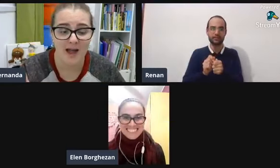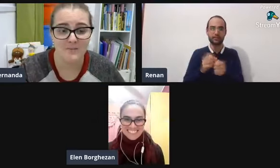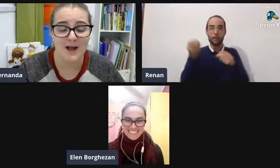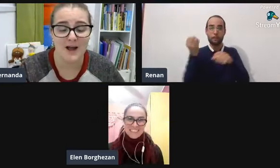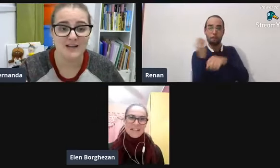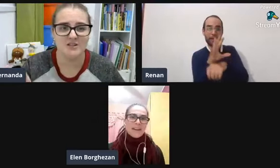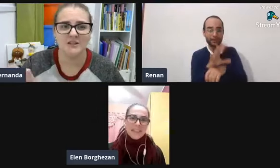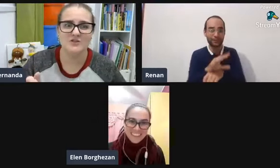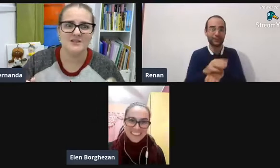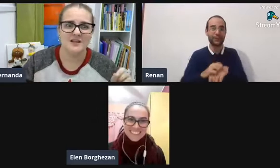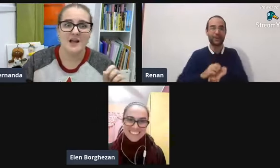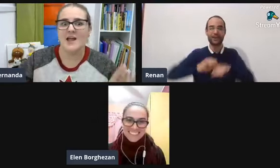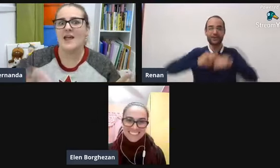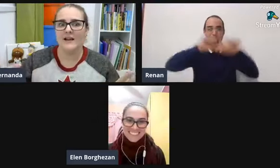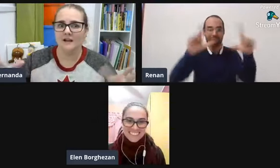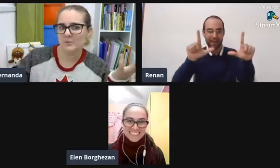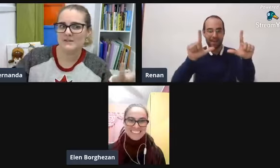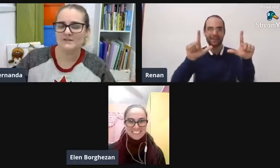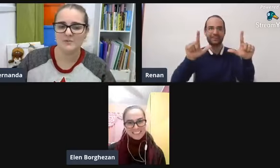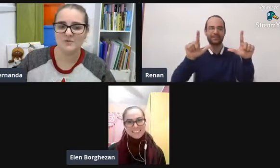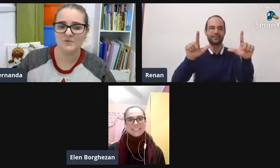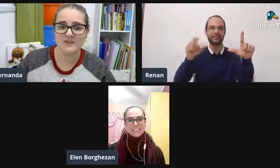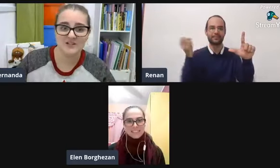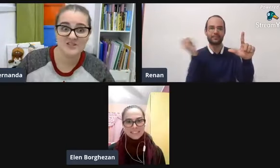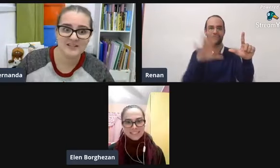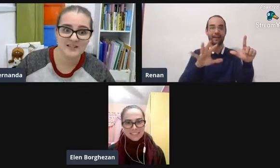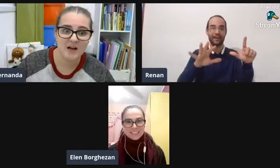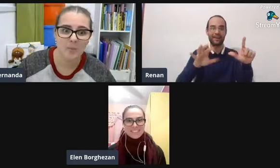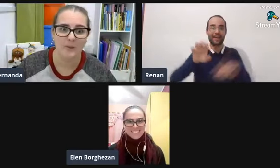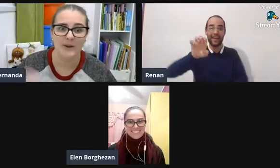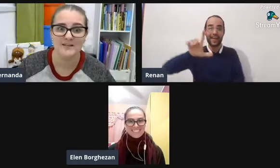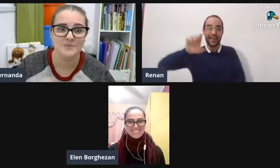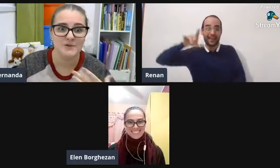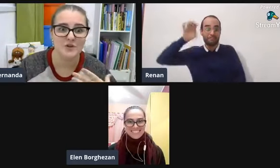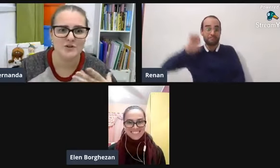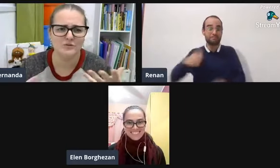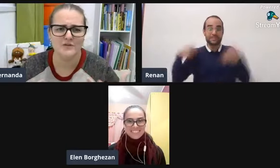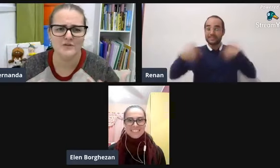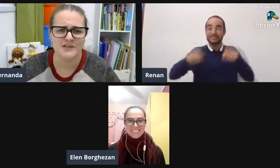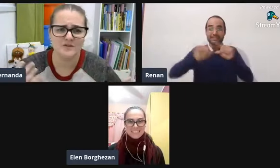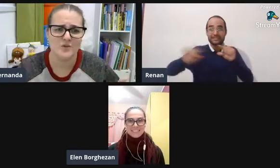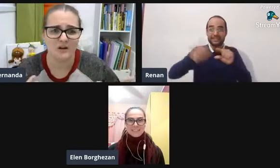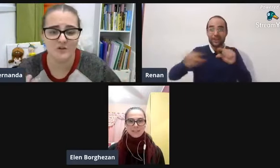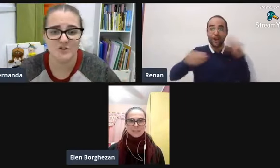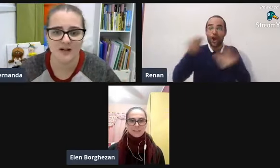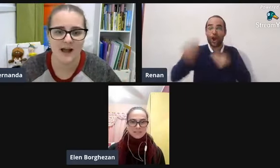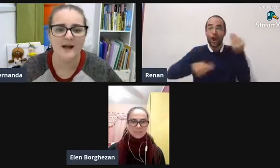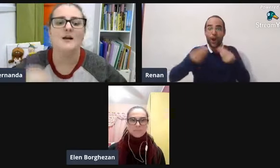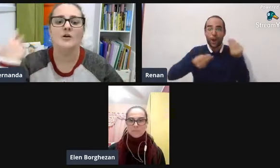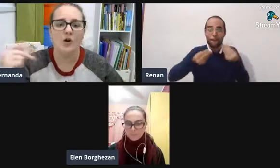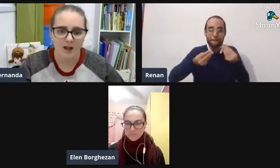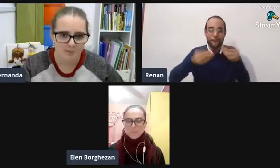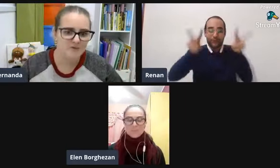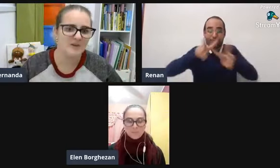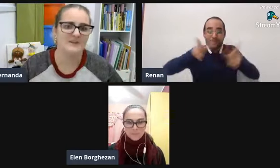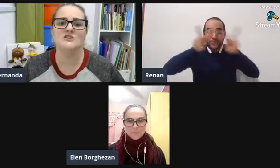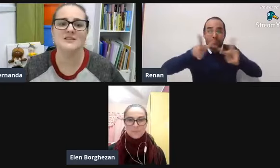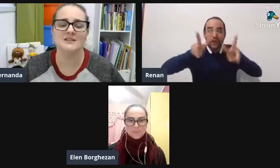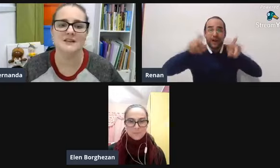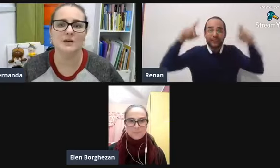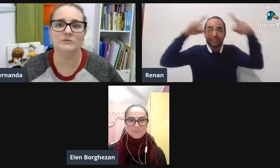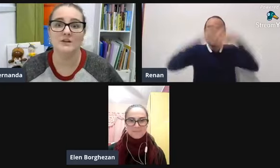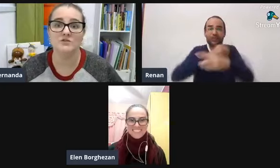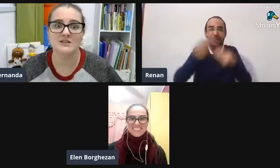jogou a imagem, daí eu disse, Ellen, precisamos fazer de descrição, pensa, as pessoas com deficiência visual não vão enxergar, corremos